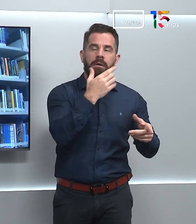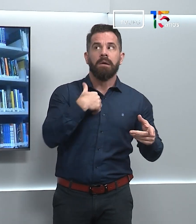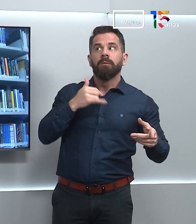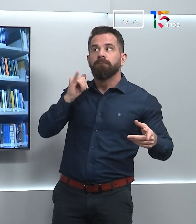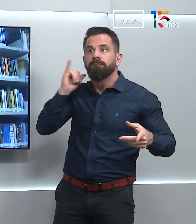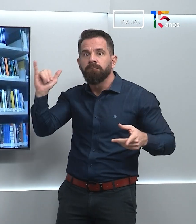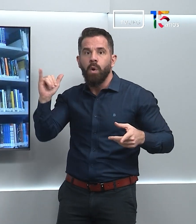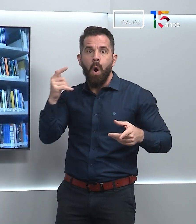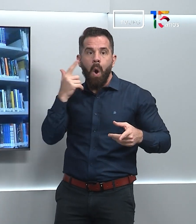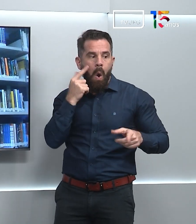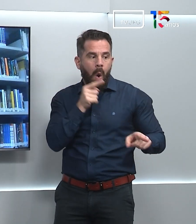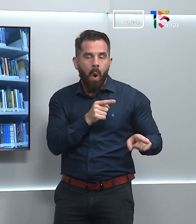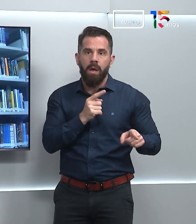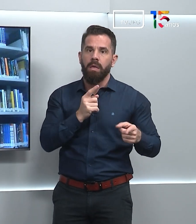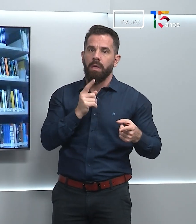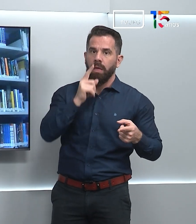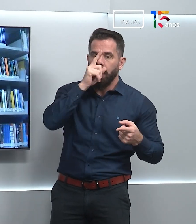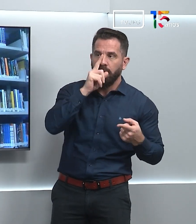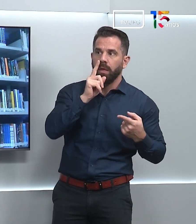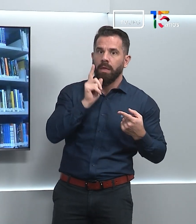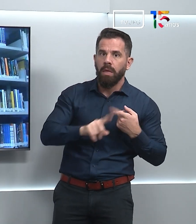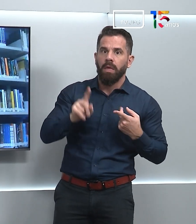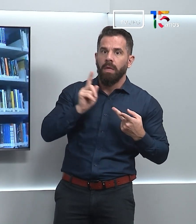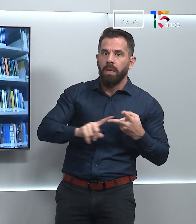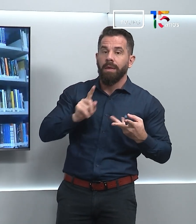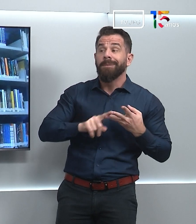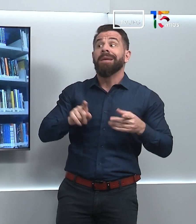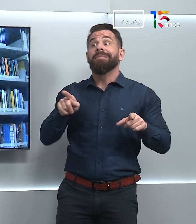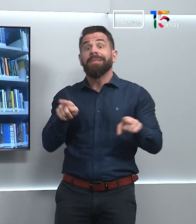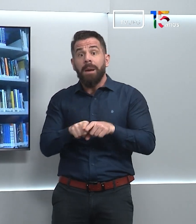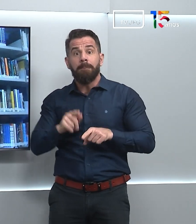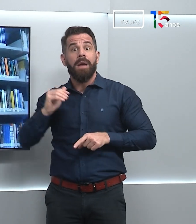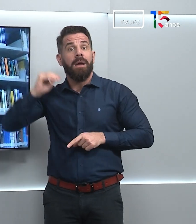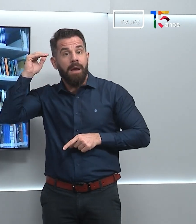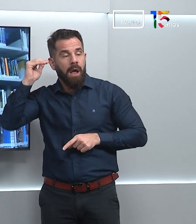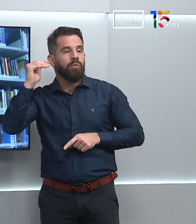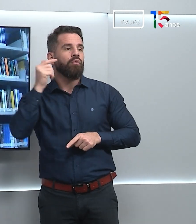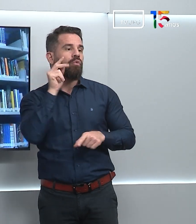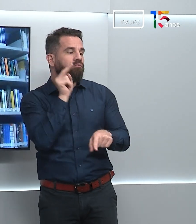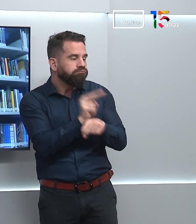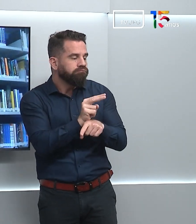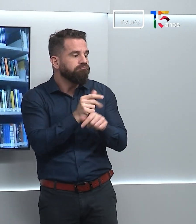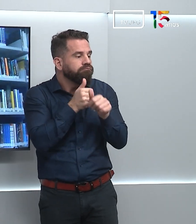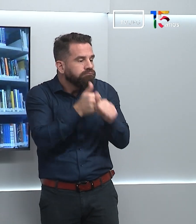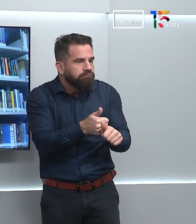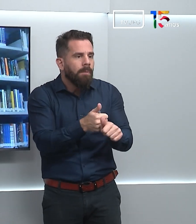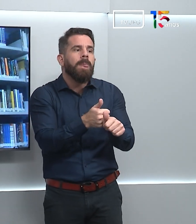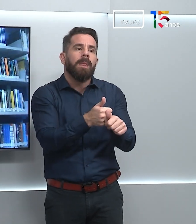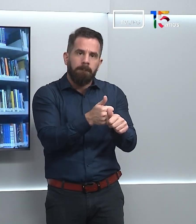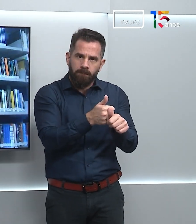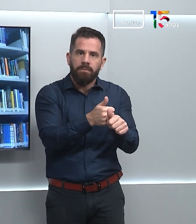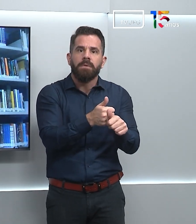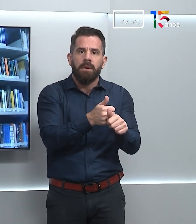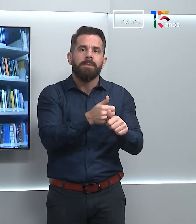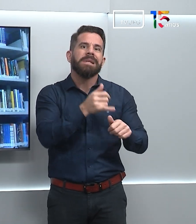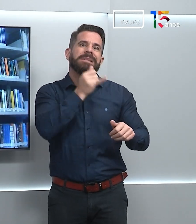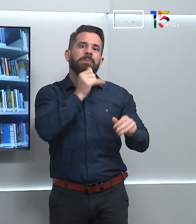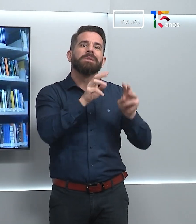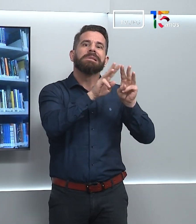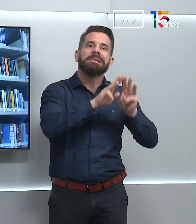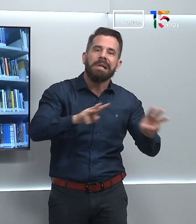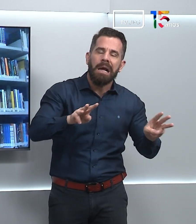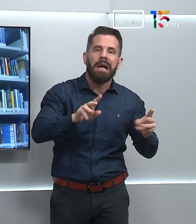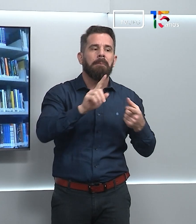haja orientação, a verificação, né? E também uma certa regulação, né, sobre